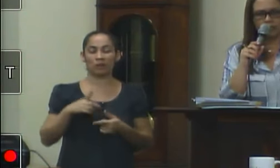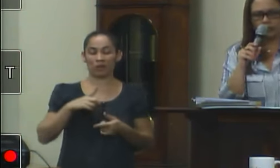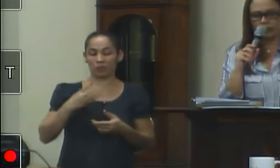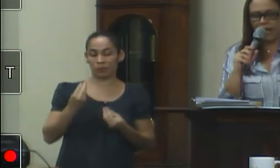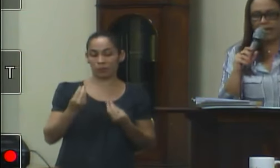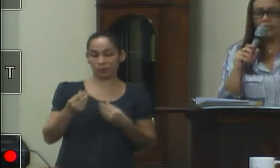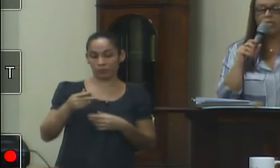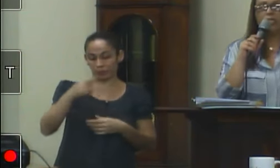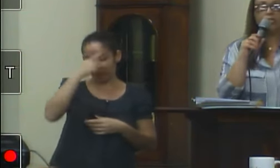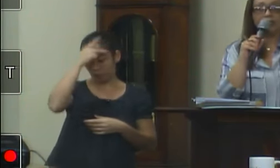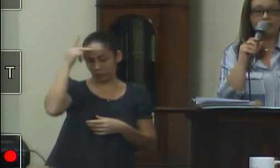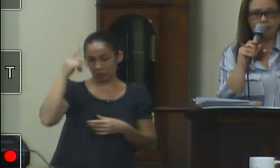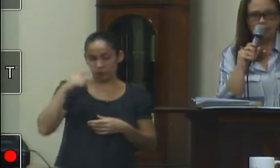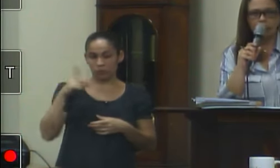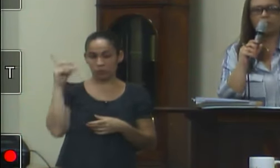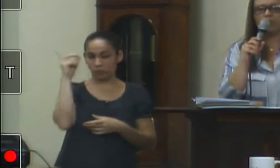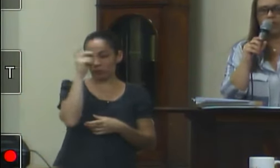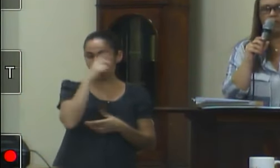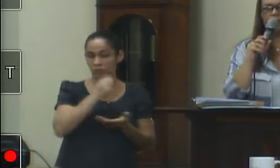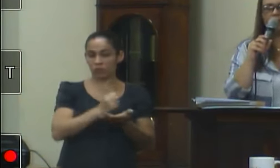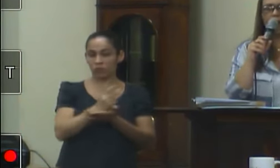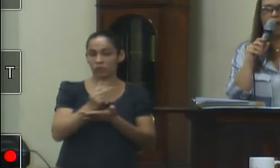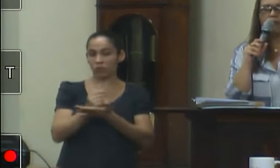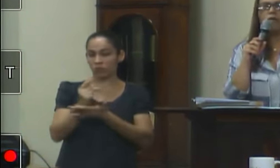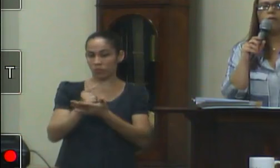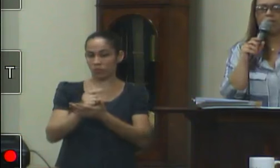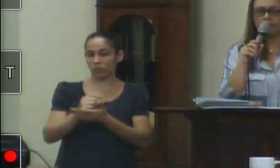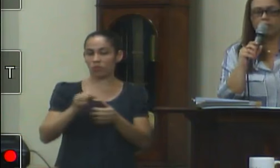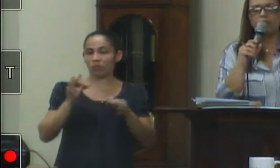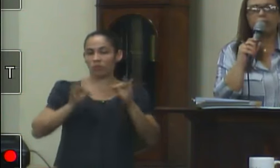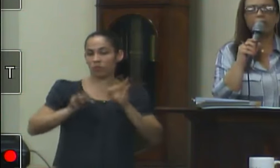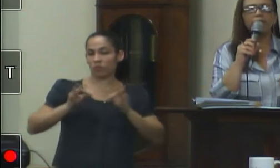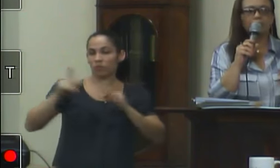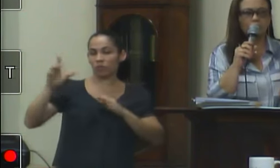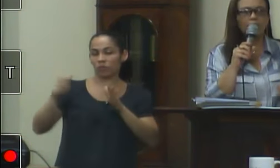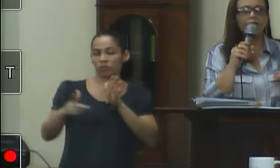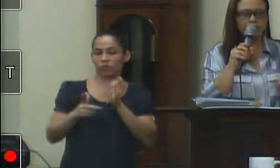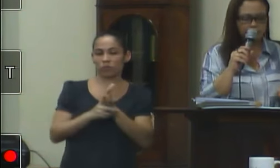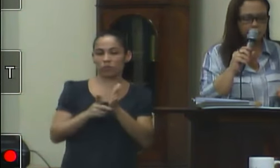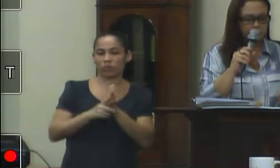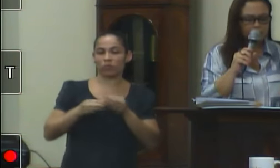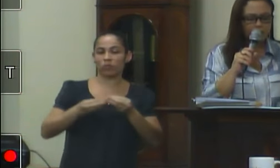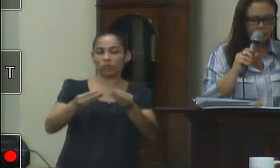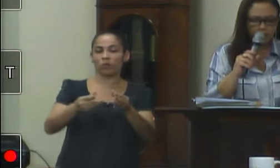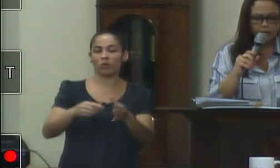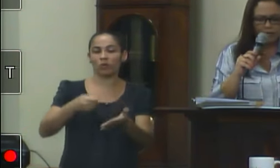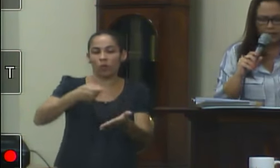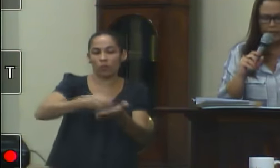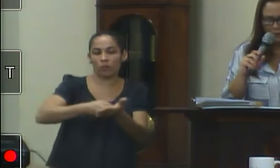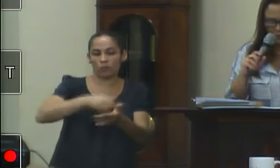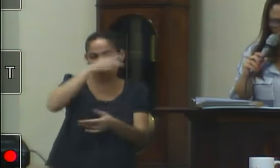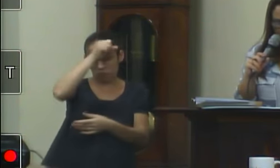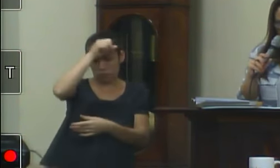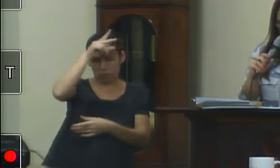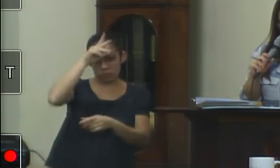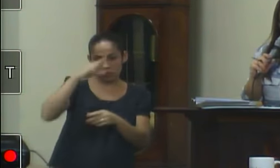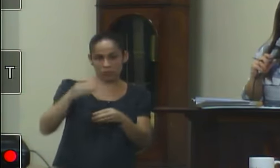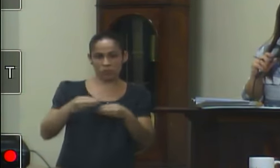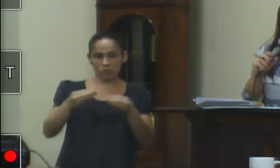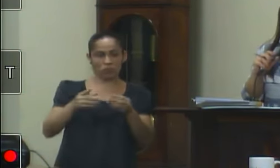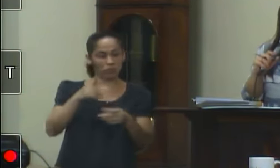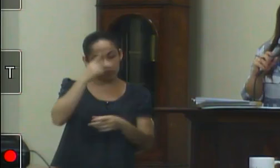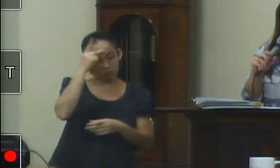têm dificuldade, nós sabemos que teve um atraso, mas eu espero que agora, essa semana, regularize a entrega lá